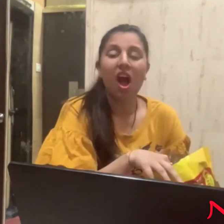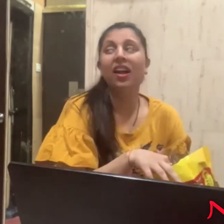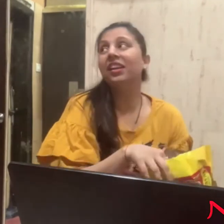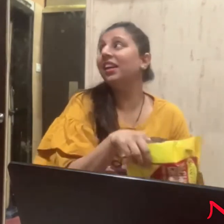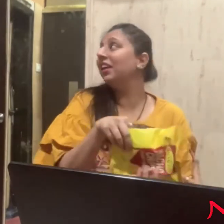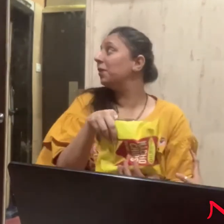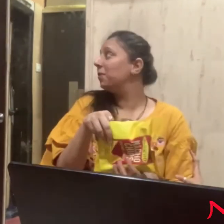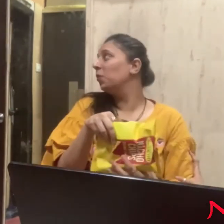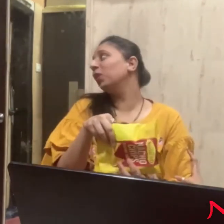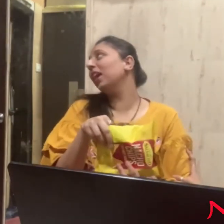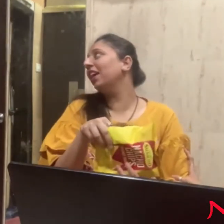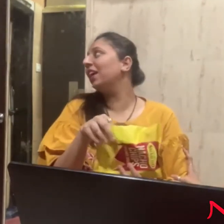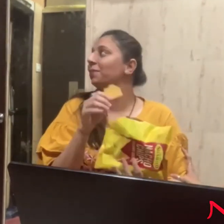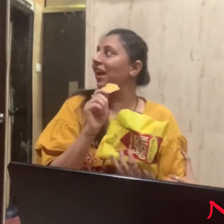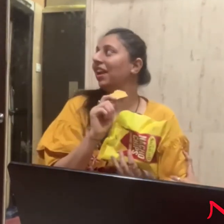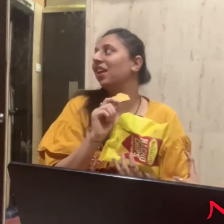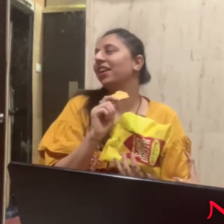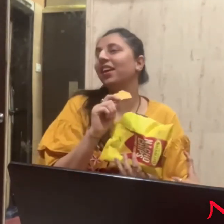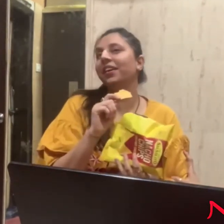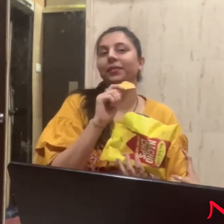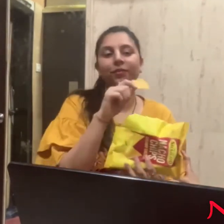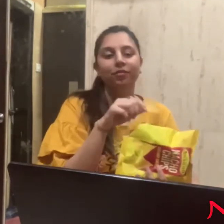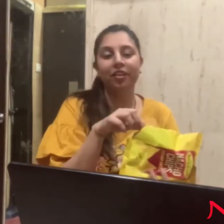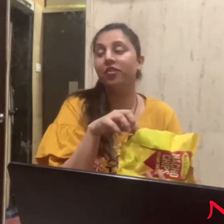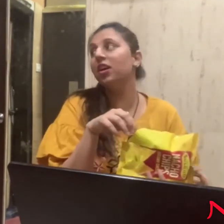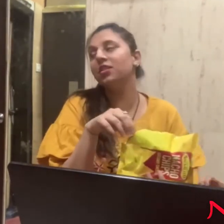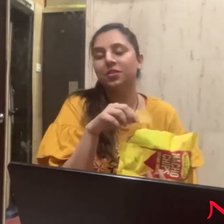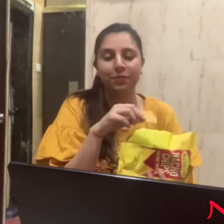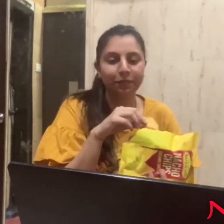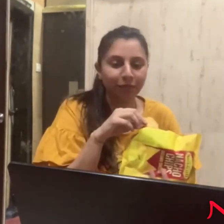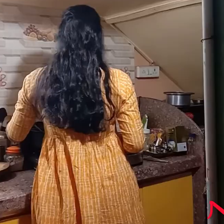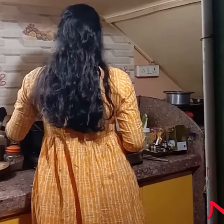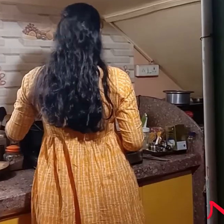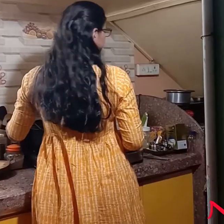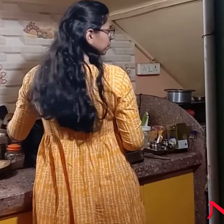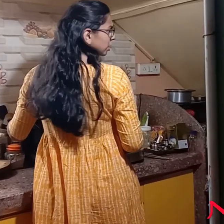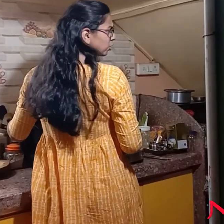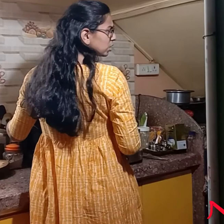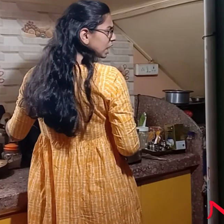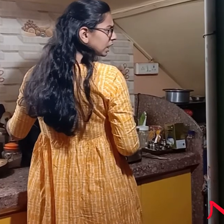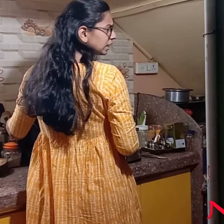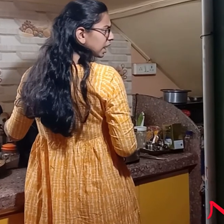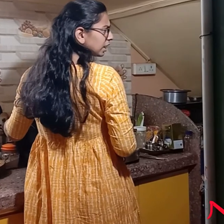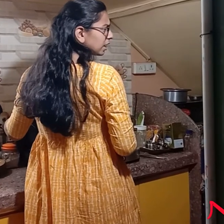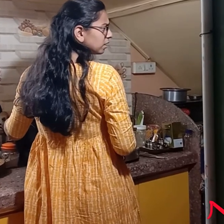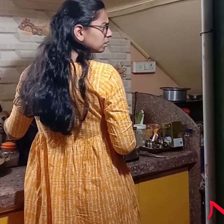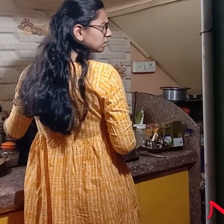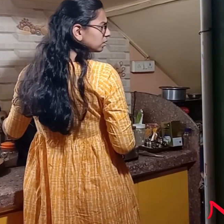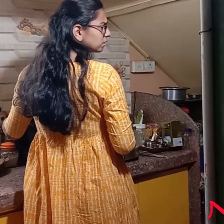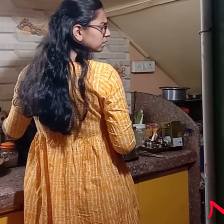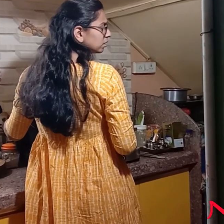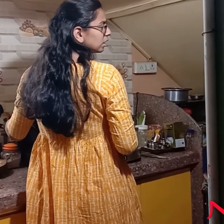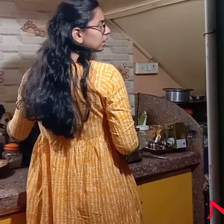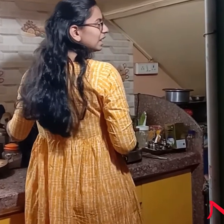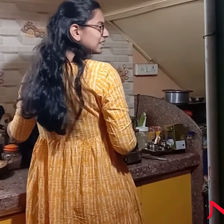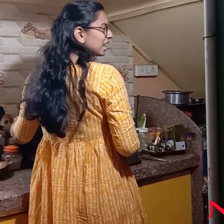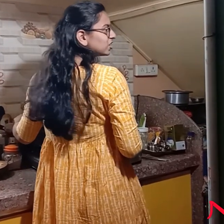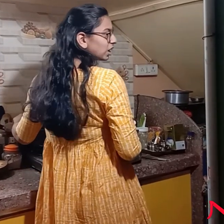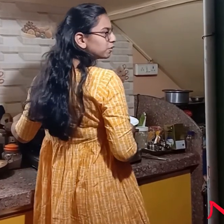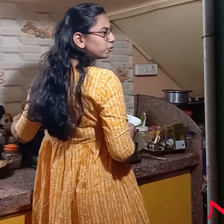आंटी हमें भूख नहीं है हम यही खा रहे हैं पेपर्स क्यों खाना नहीं खाना इतना जंक फूड